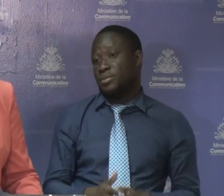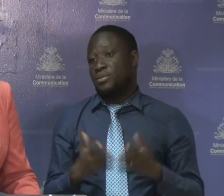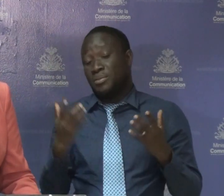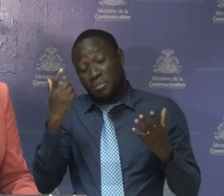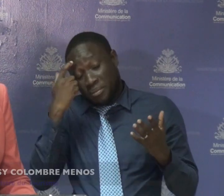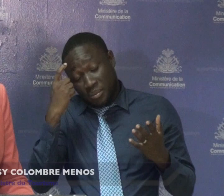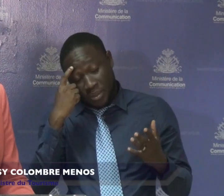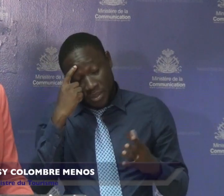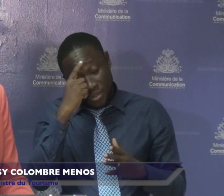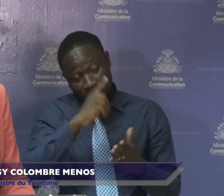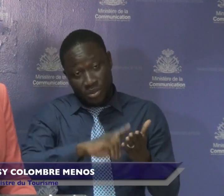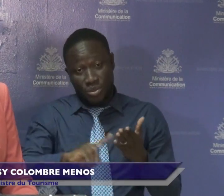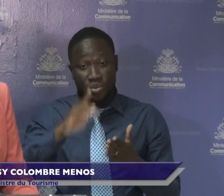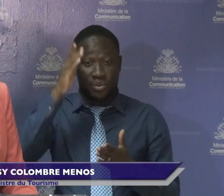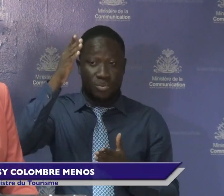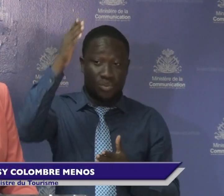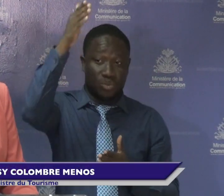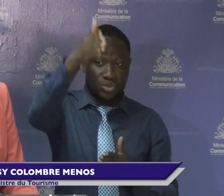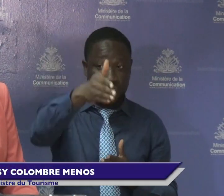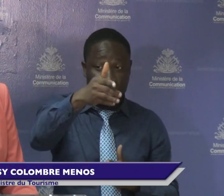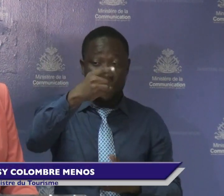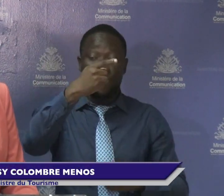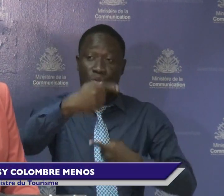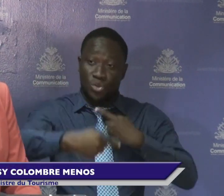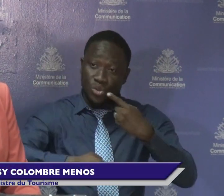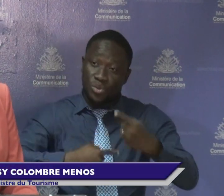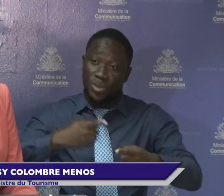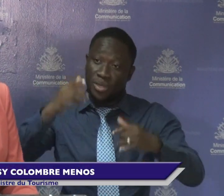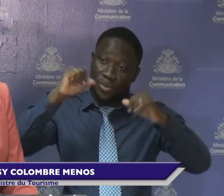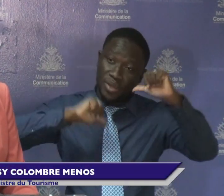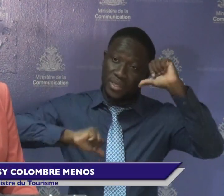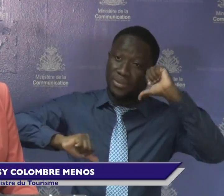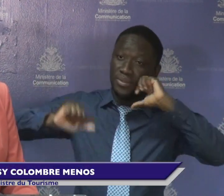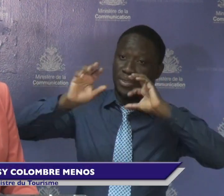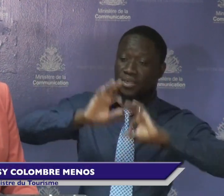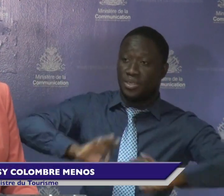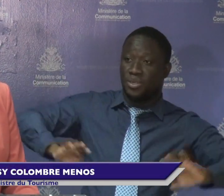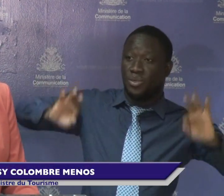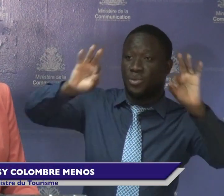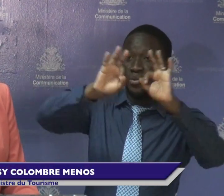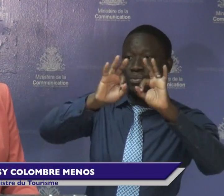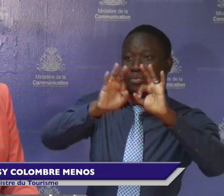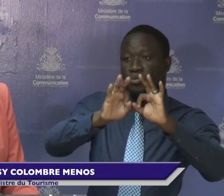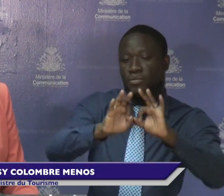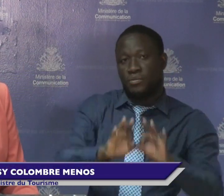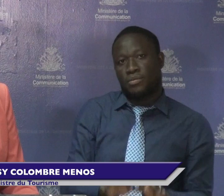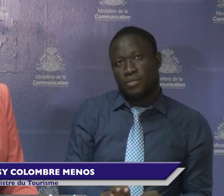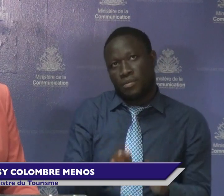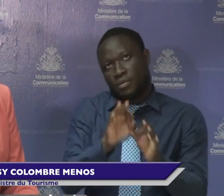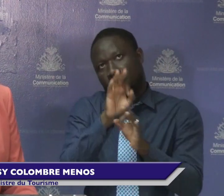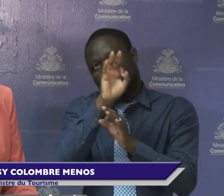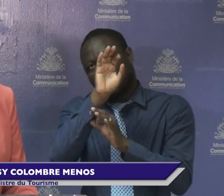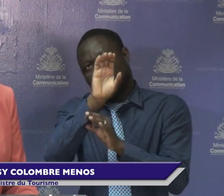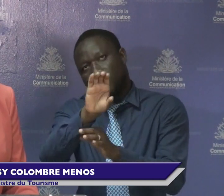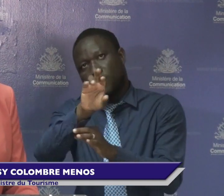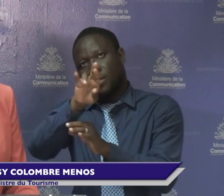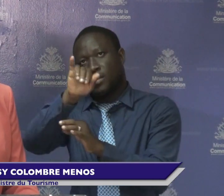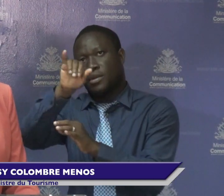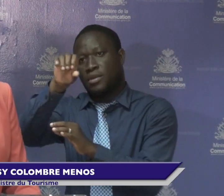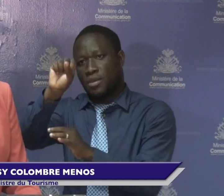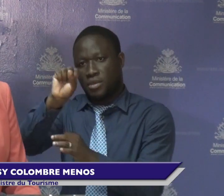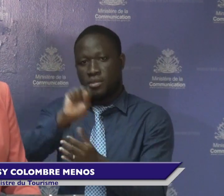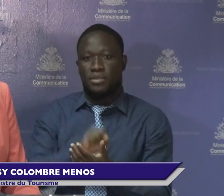allons aller dans un foire qui est assez et super important, qui est le CRIS, qui est le Caribbean Hotel Resort and Investment